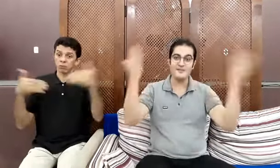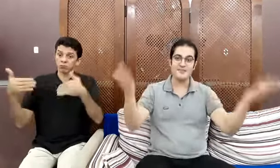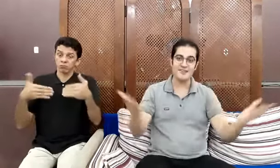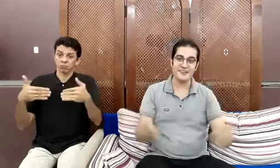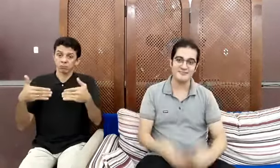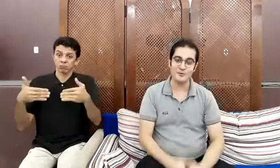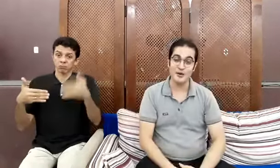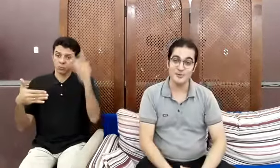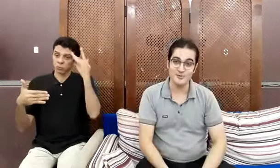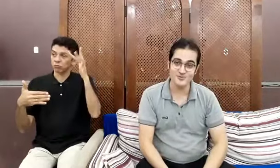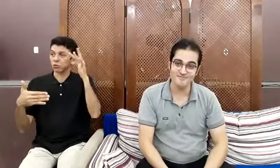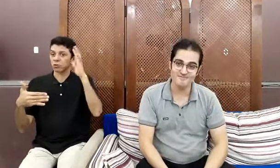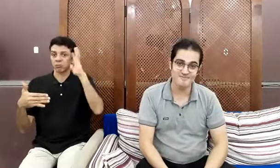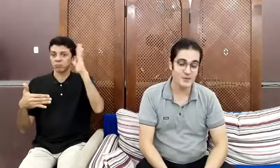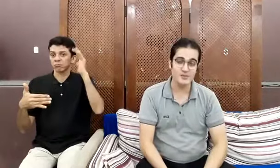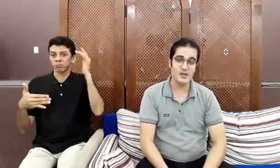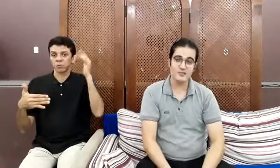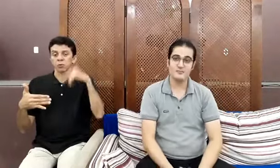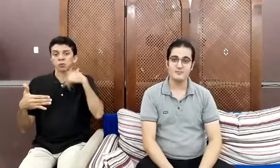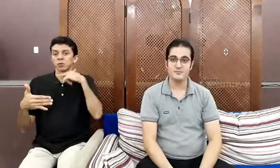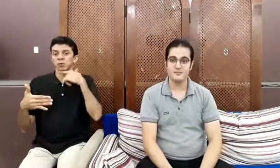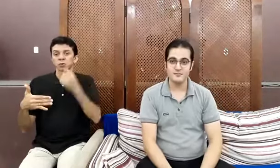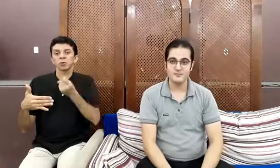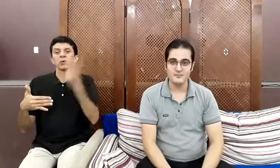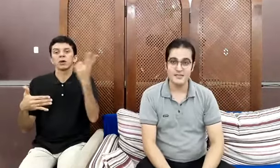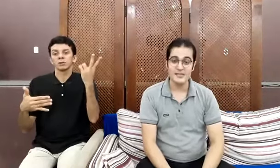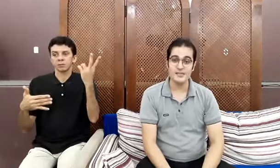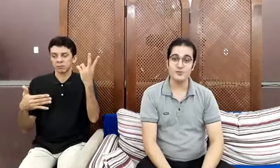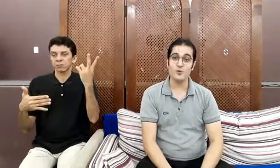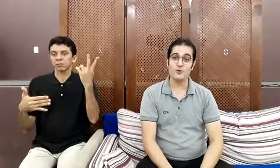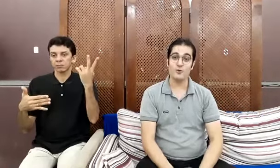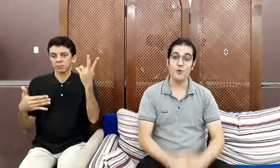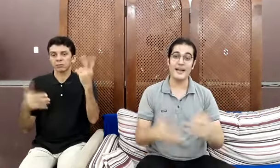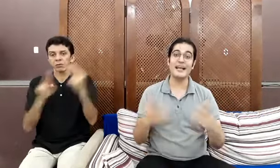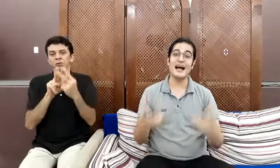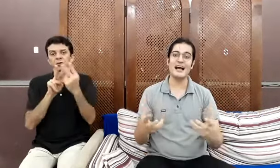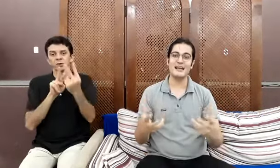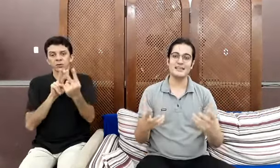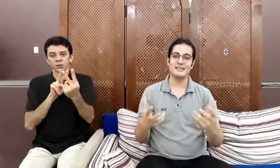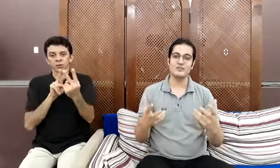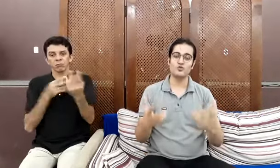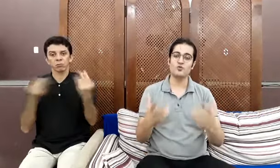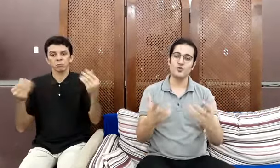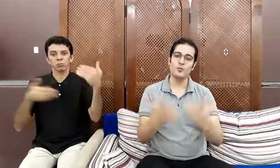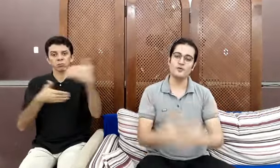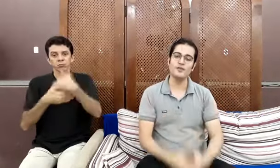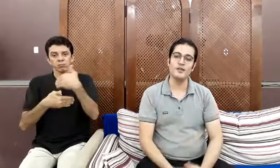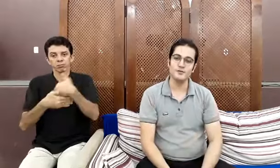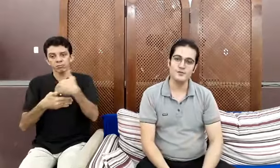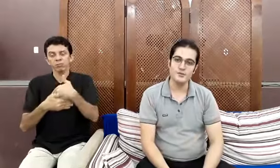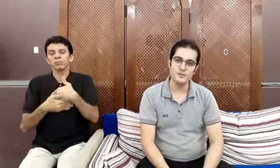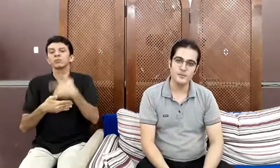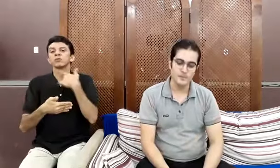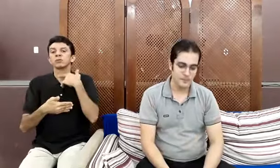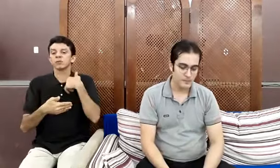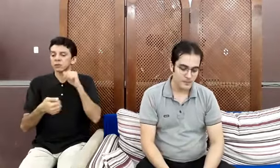sei imaginar quantos, não sei, desejando congregar junto com o povo de